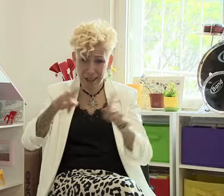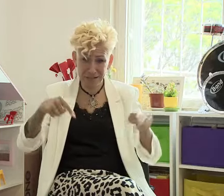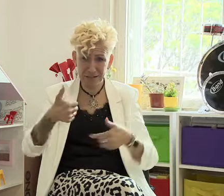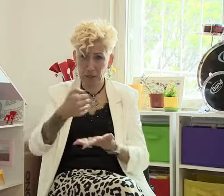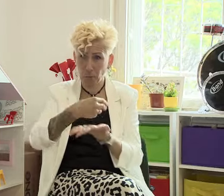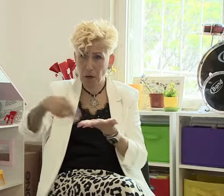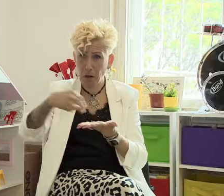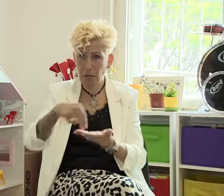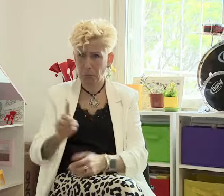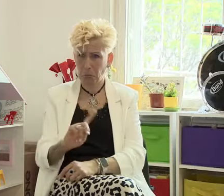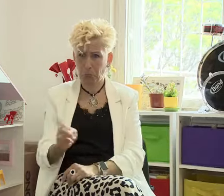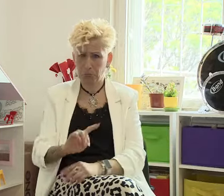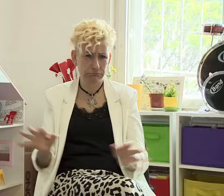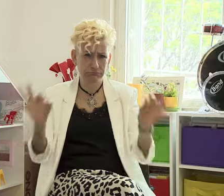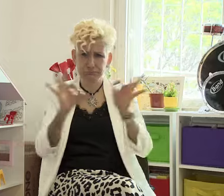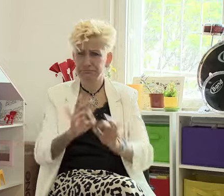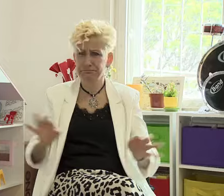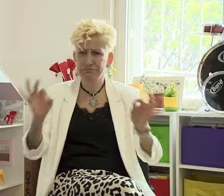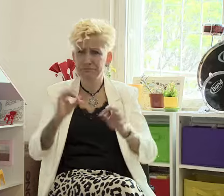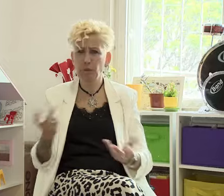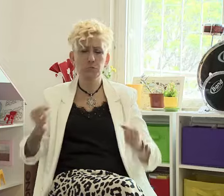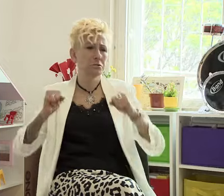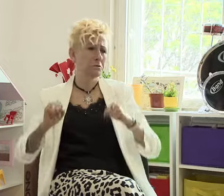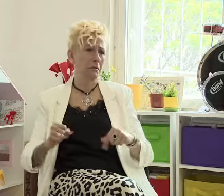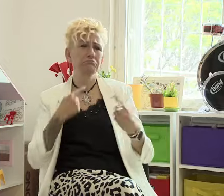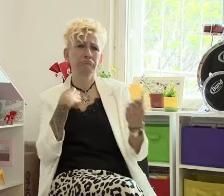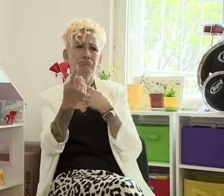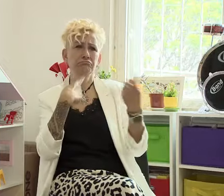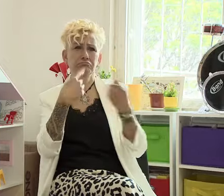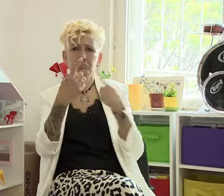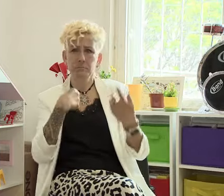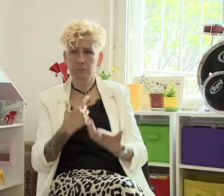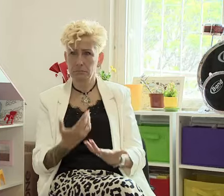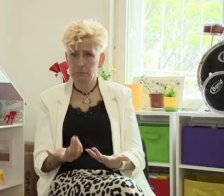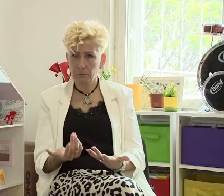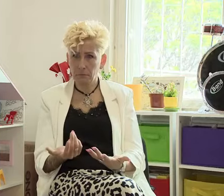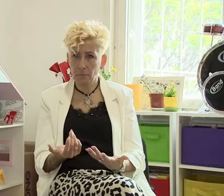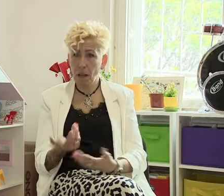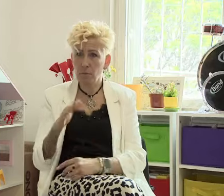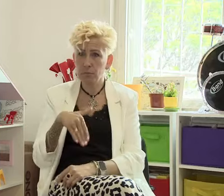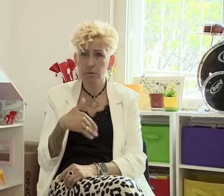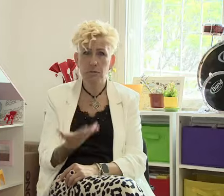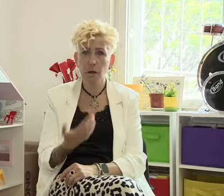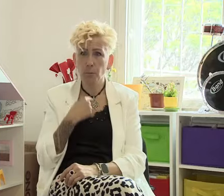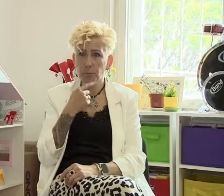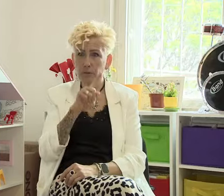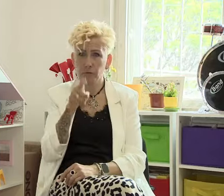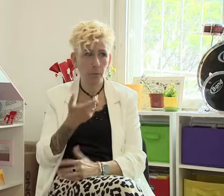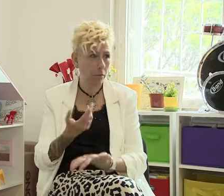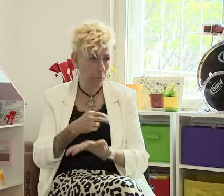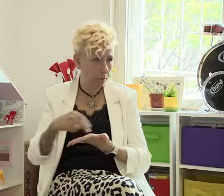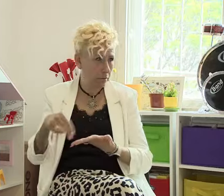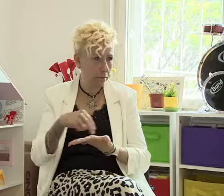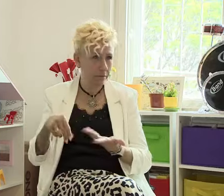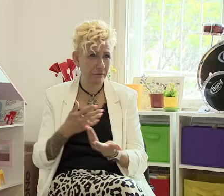Никой не водеше записки, лекции. Течеше съвсем свободен, двупосочен диалог с преподавателя. Не се сдържах и